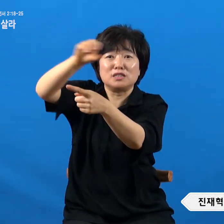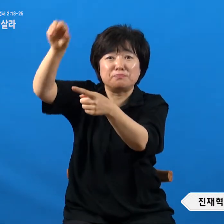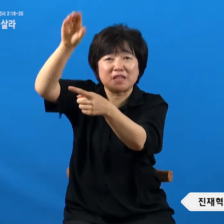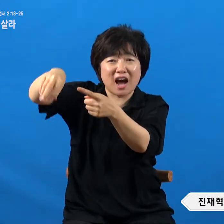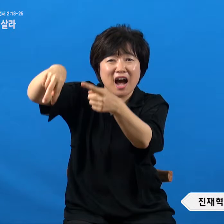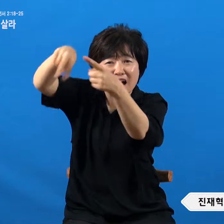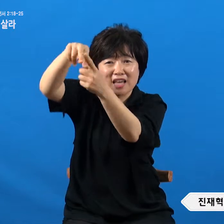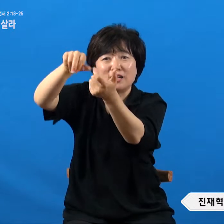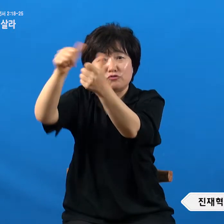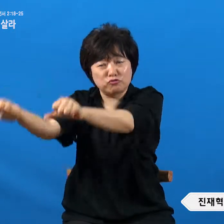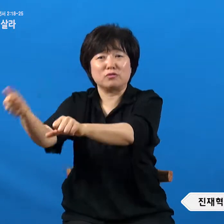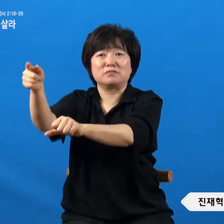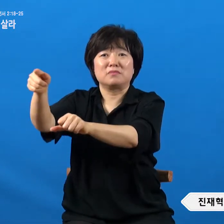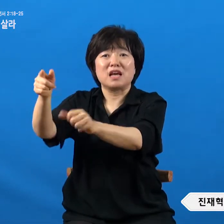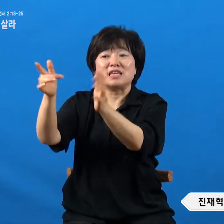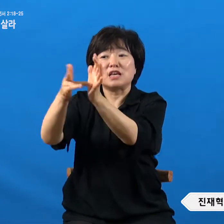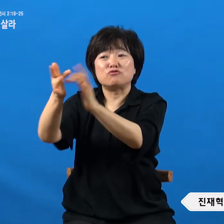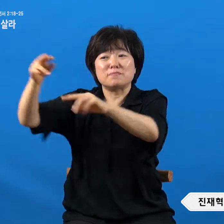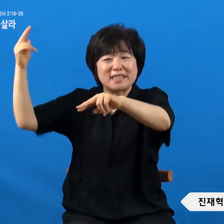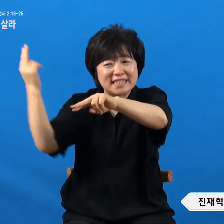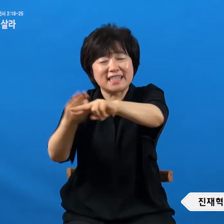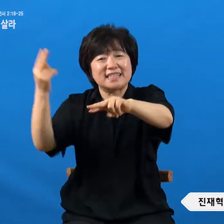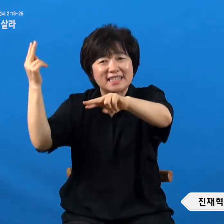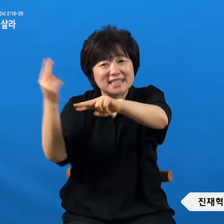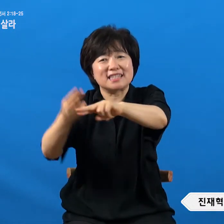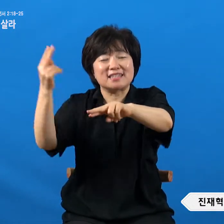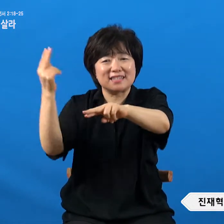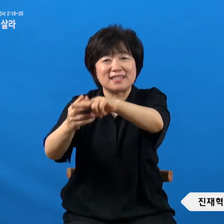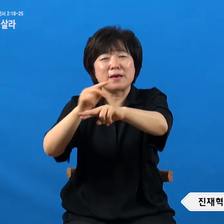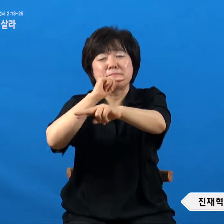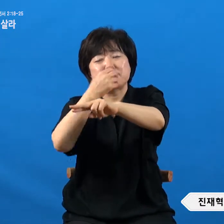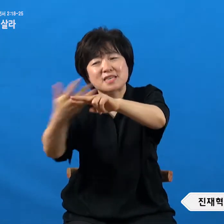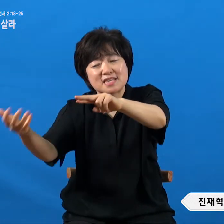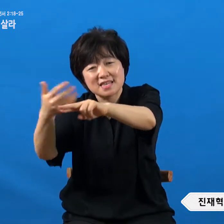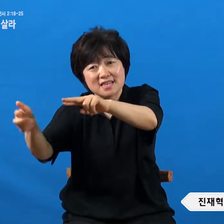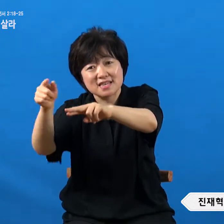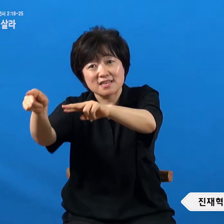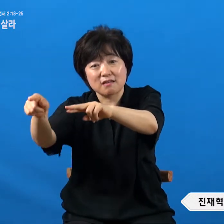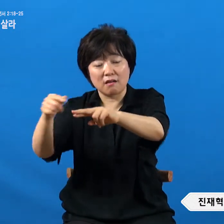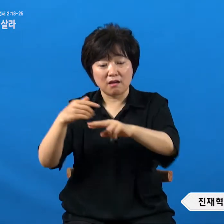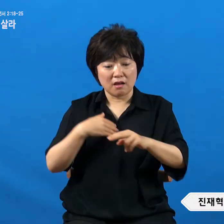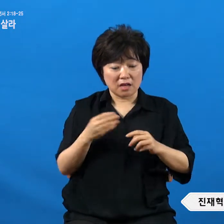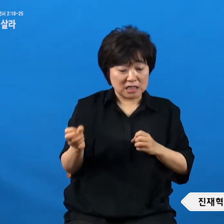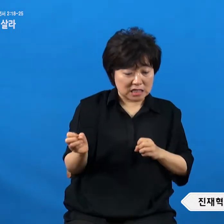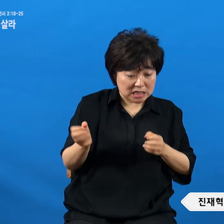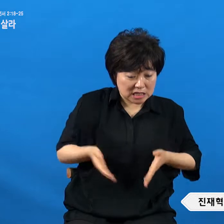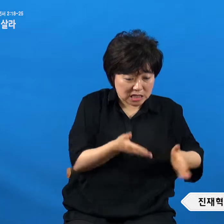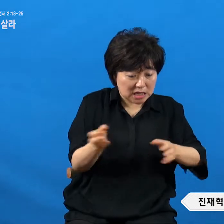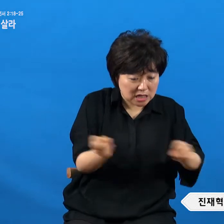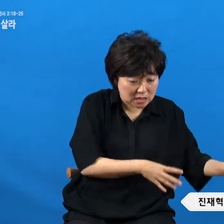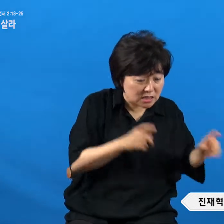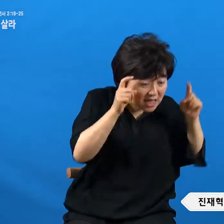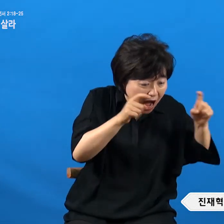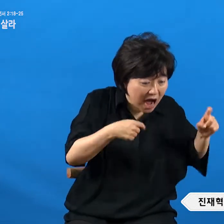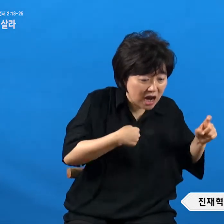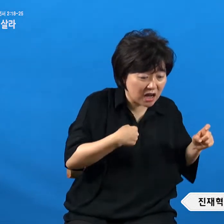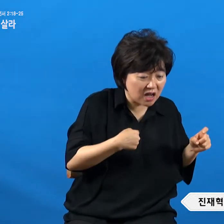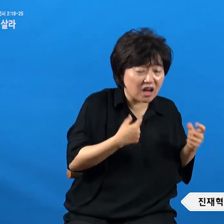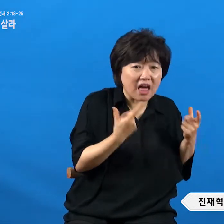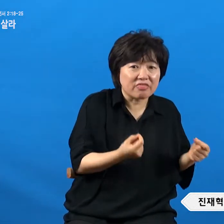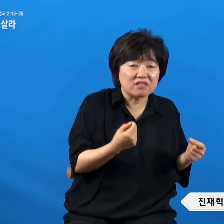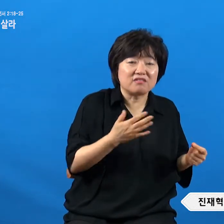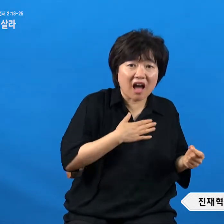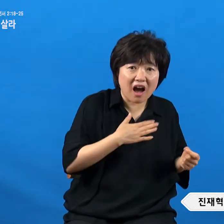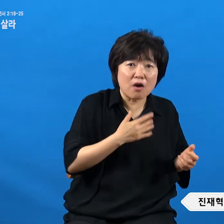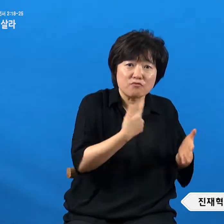십자가에 죽으셨습니다. 그가 채찍에 맞으셨습니다. 길을 잃은 양 같은 우리를 향해 주님이